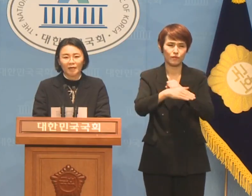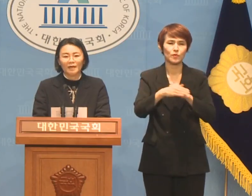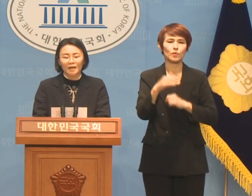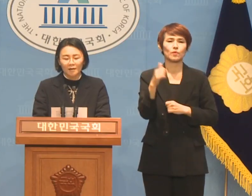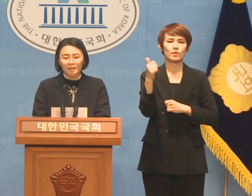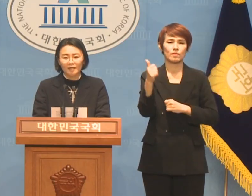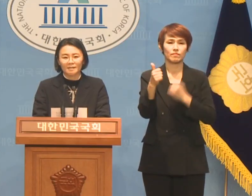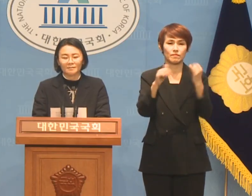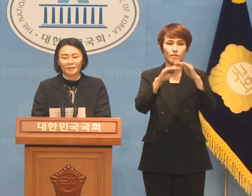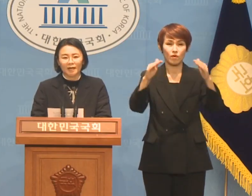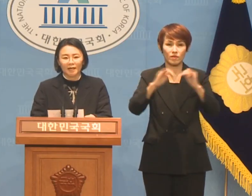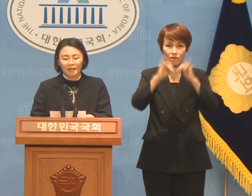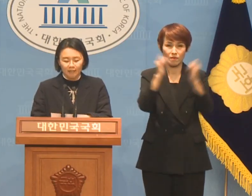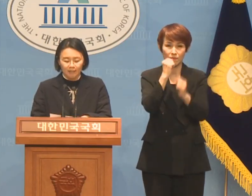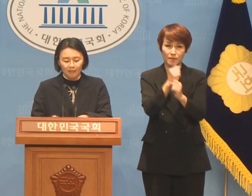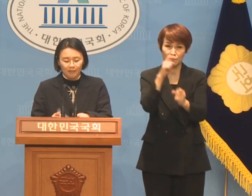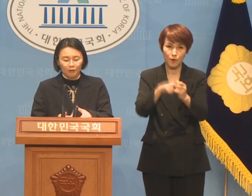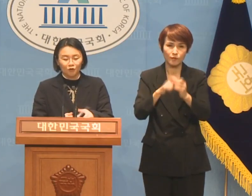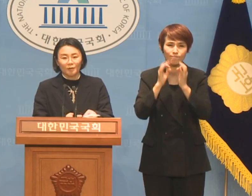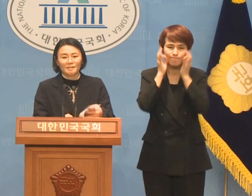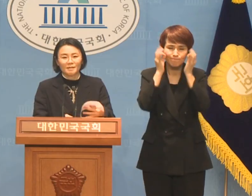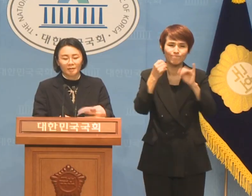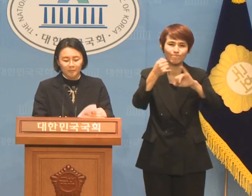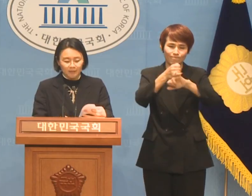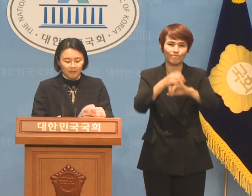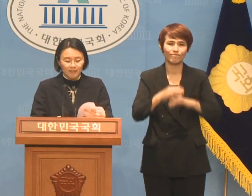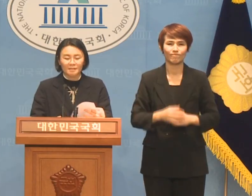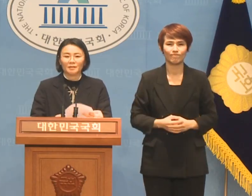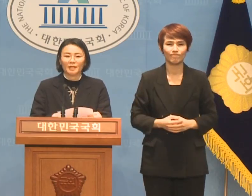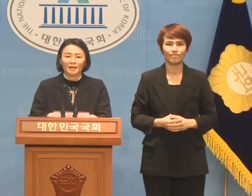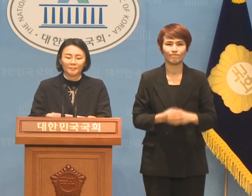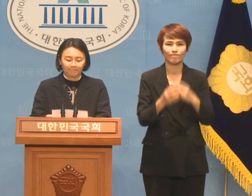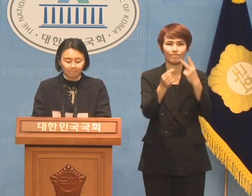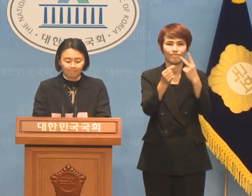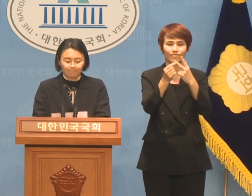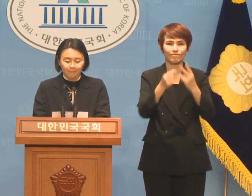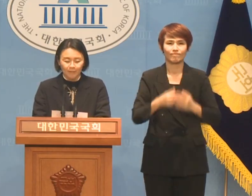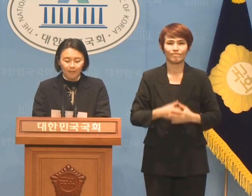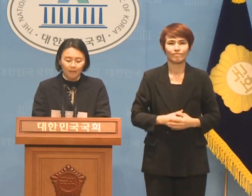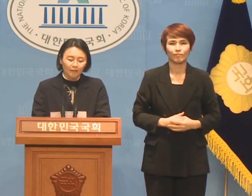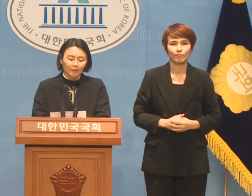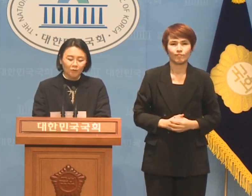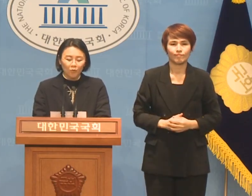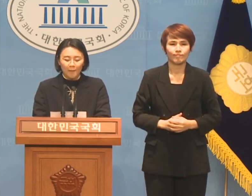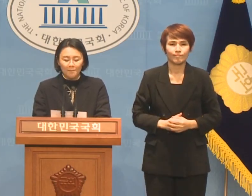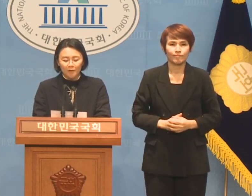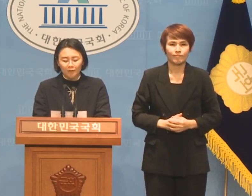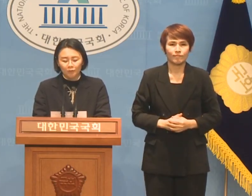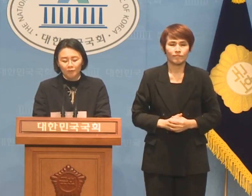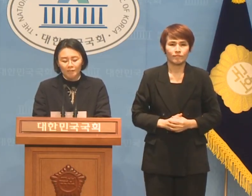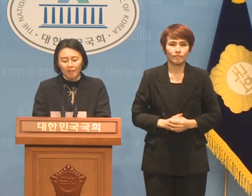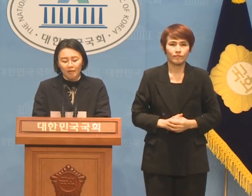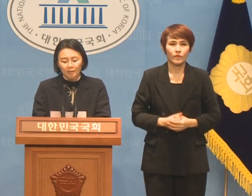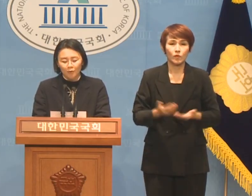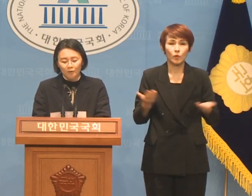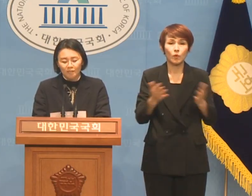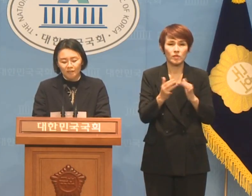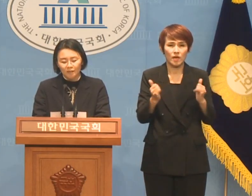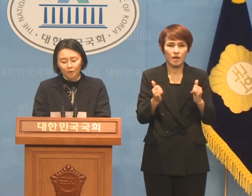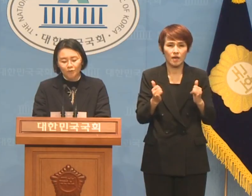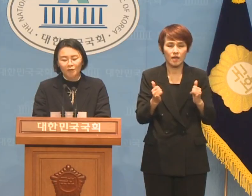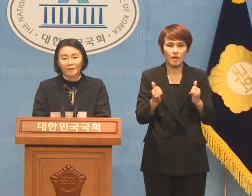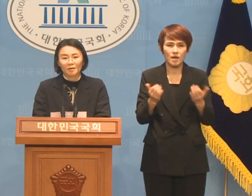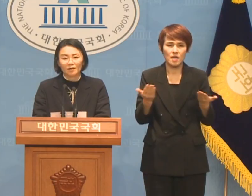위해 함께하겠습니다. 두 번째 브리핑 드리겠습니다. 또 한 명의 노동자가